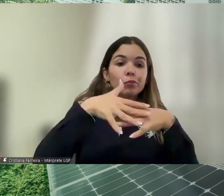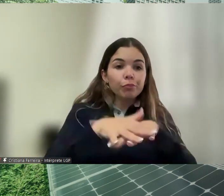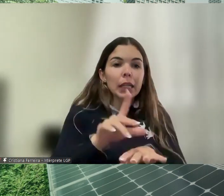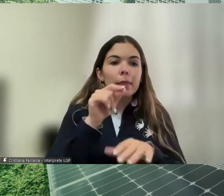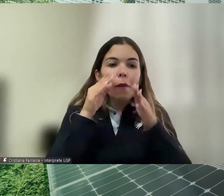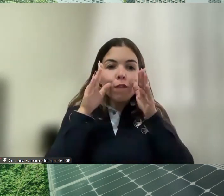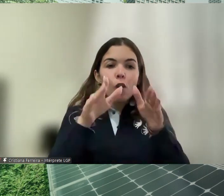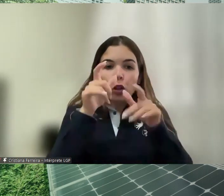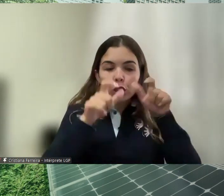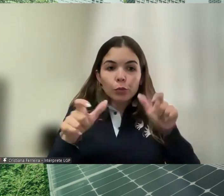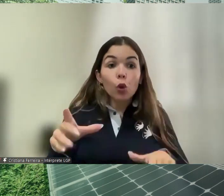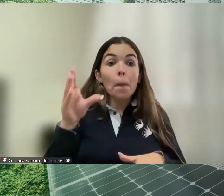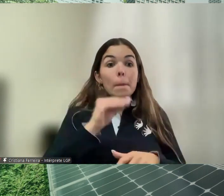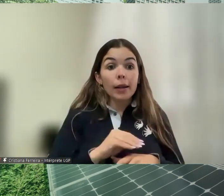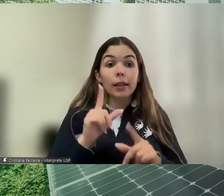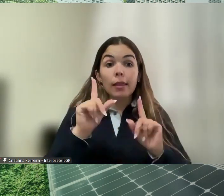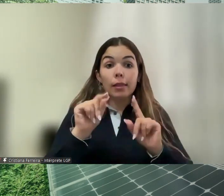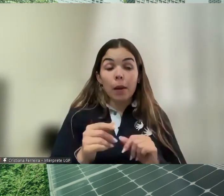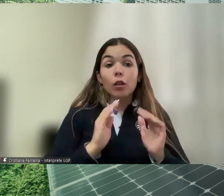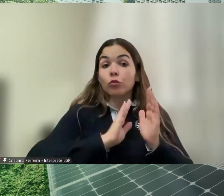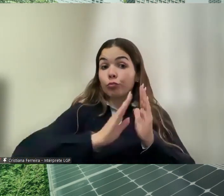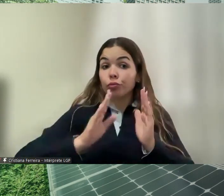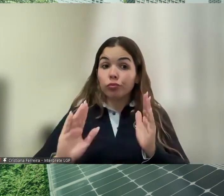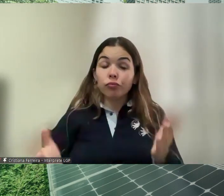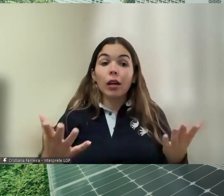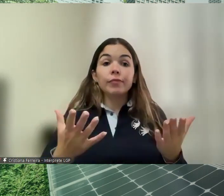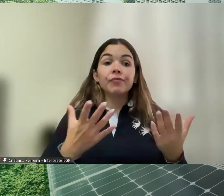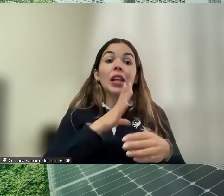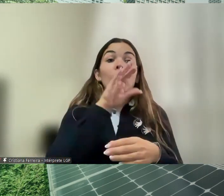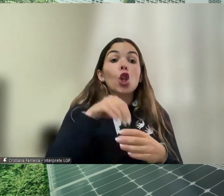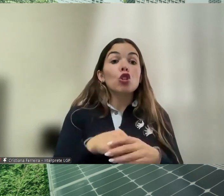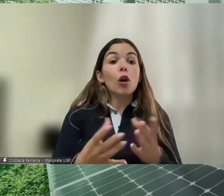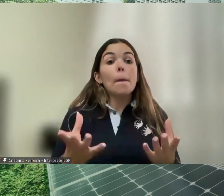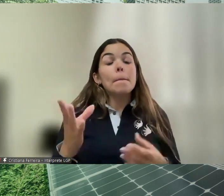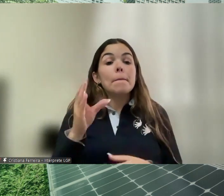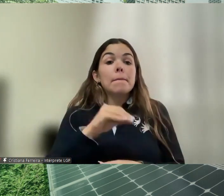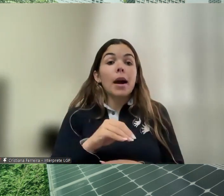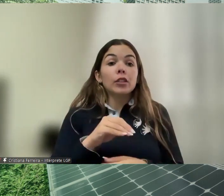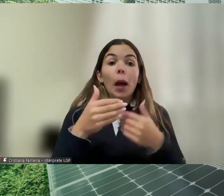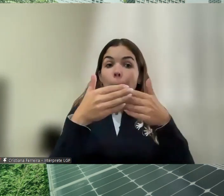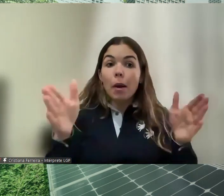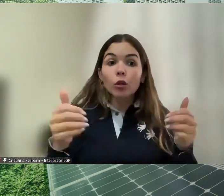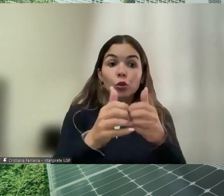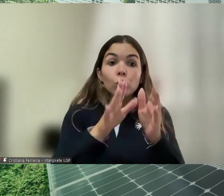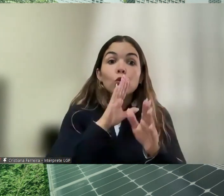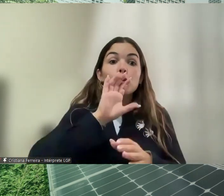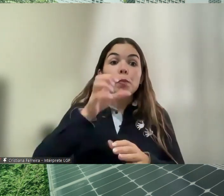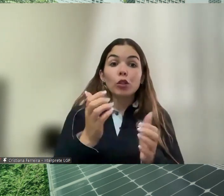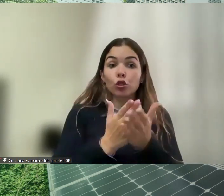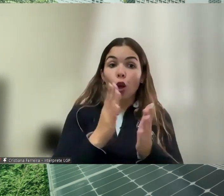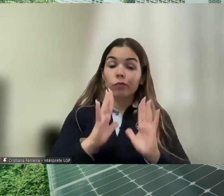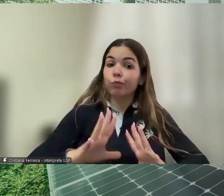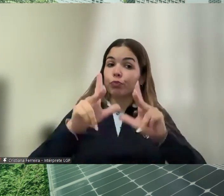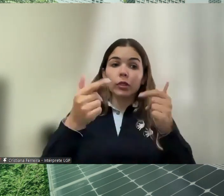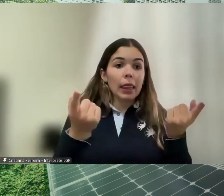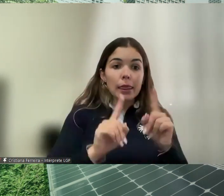nas pessoas e também num processo mais inclusivo que foi aberto a todos os países e não apenas aos países em desenvolvimento. Assim,